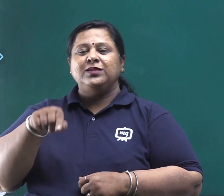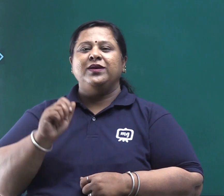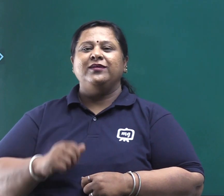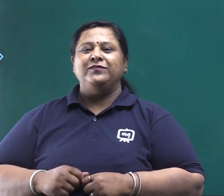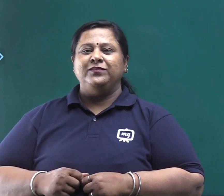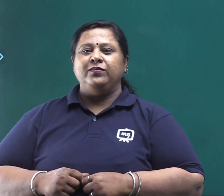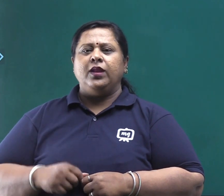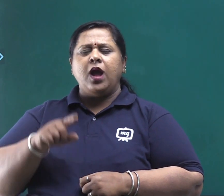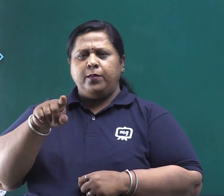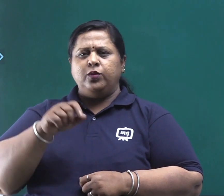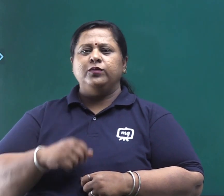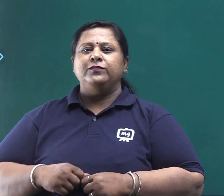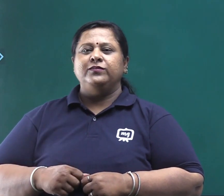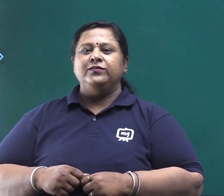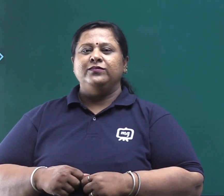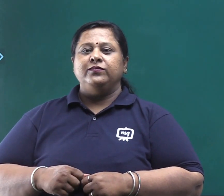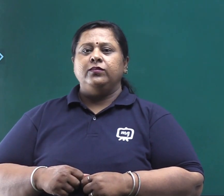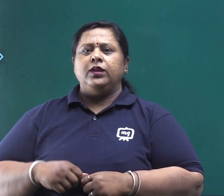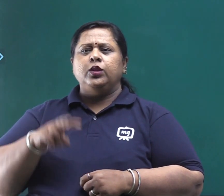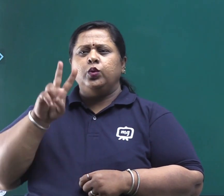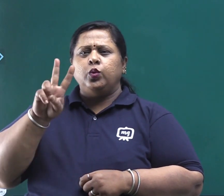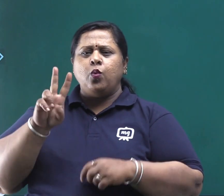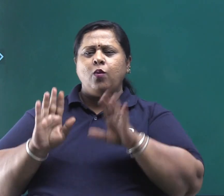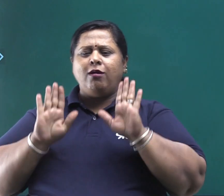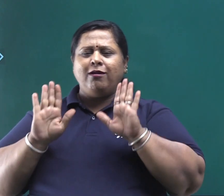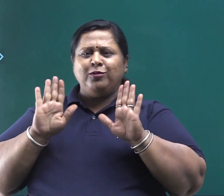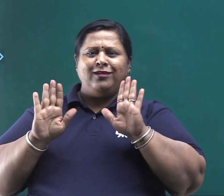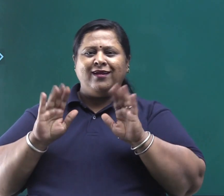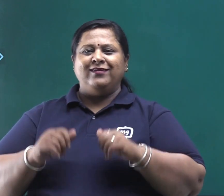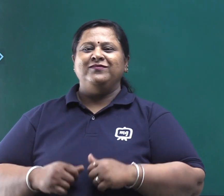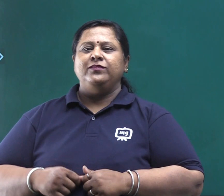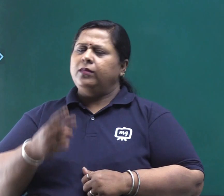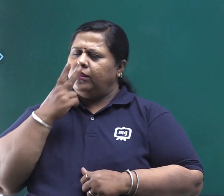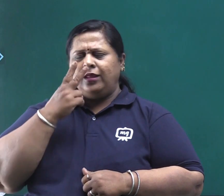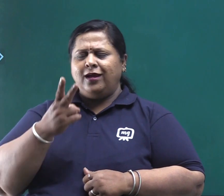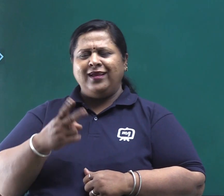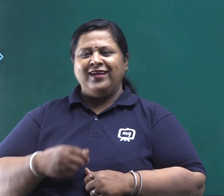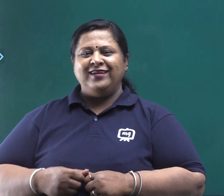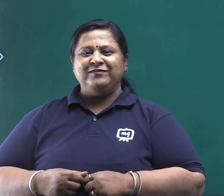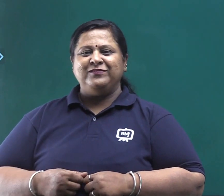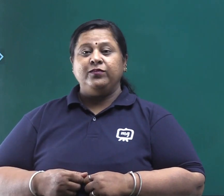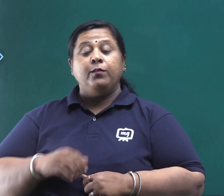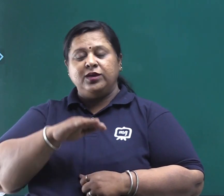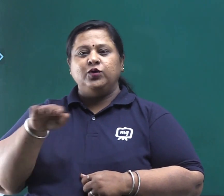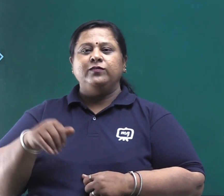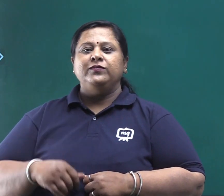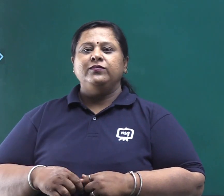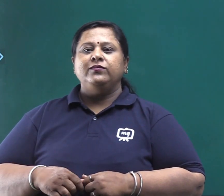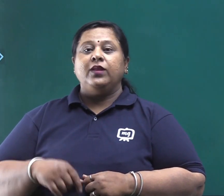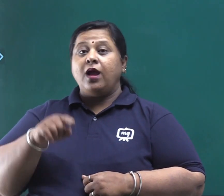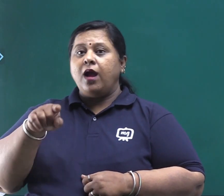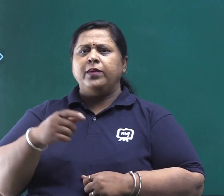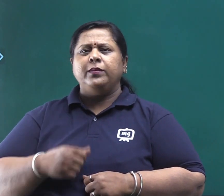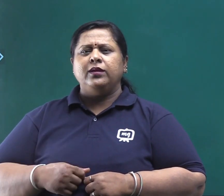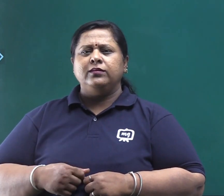इसमें आपको ये 2 कठपुतलियाँ दिखाई दे रही हैं। बच्चों,